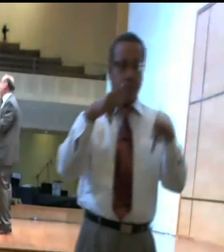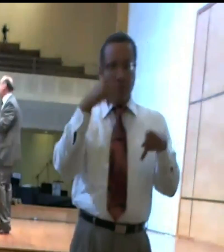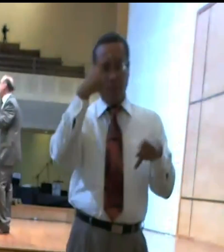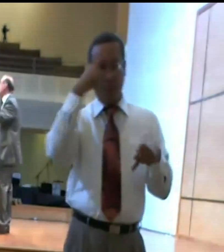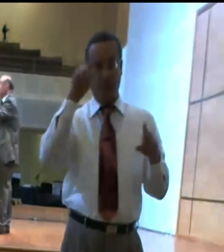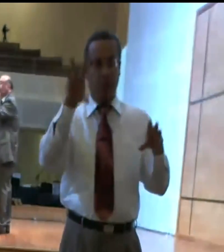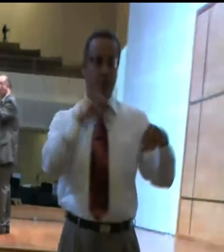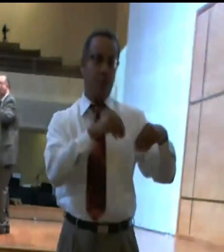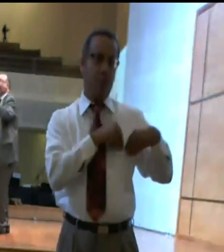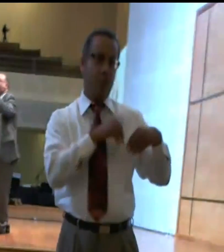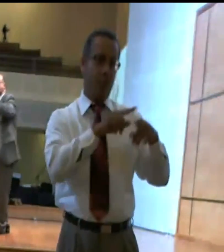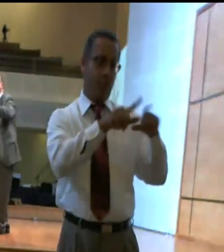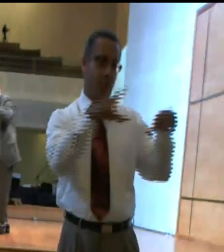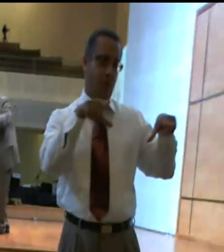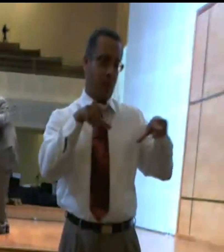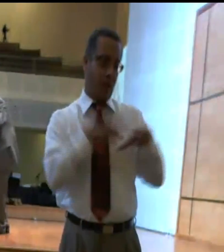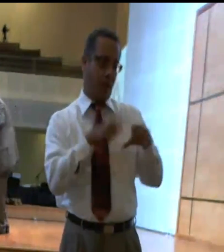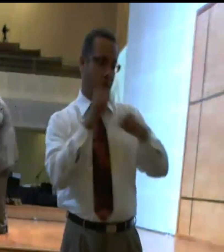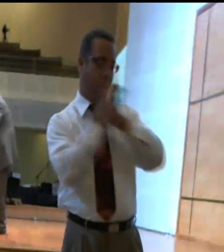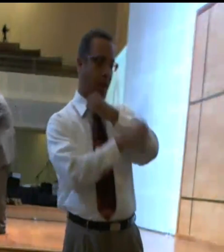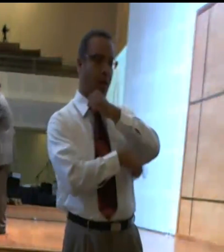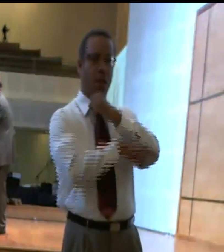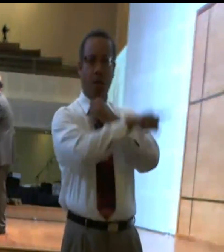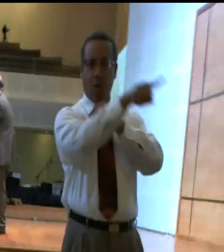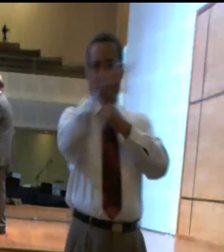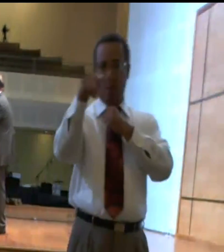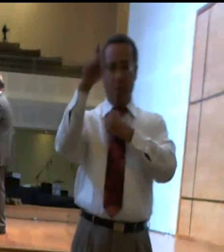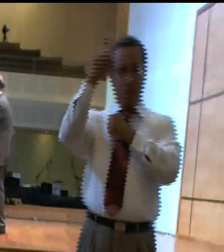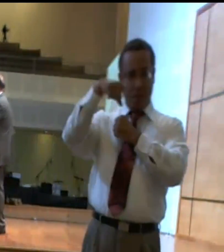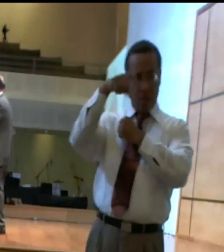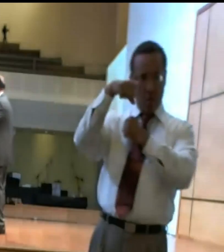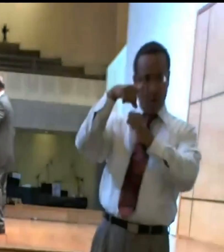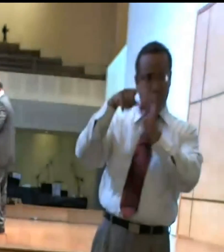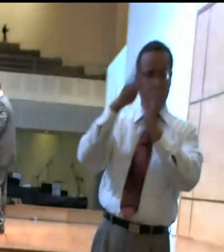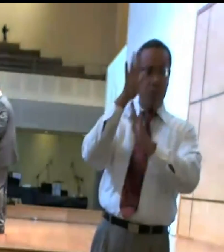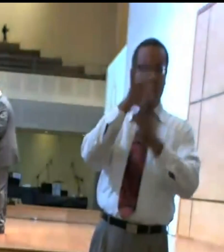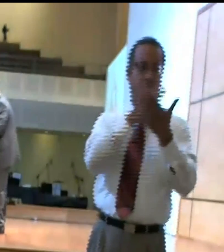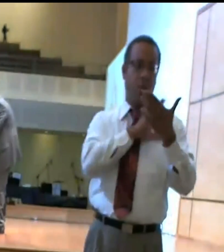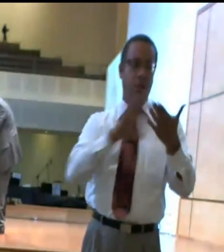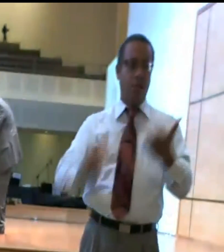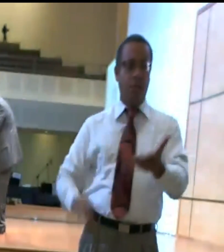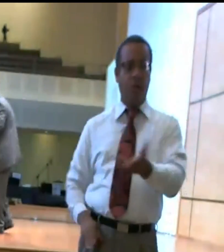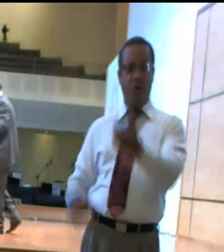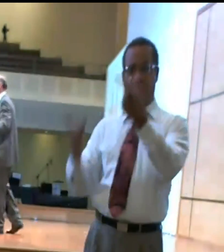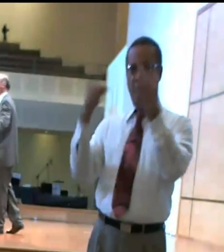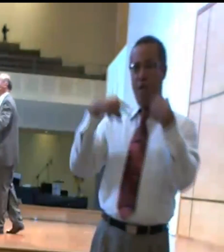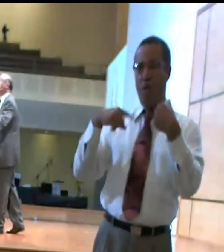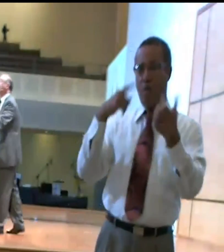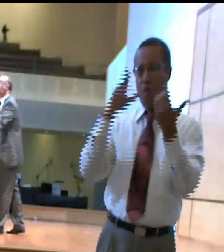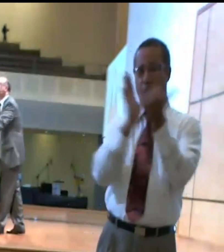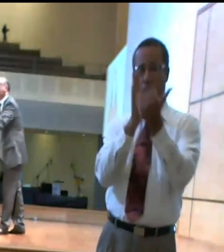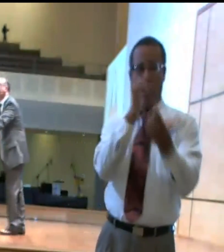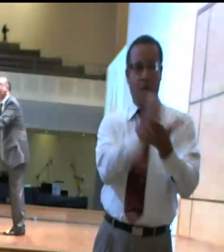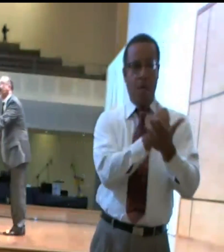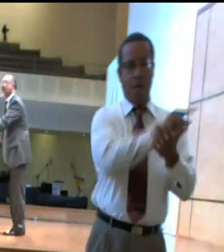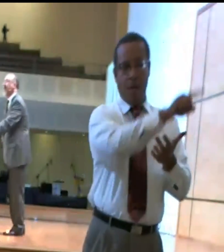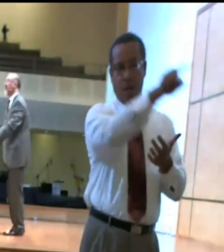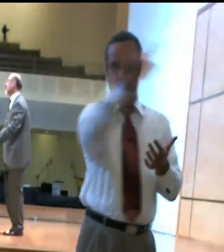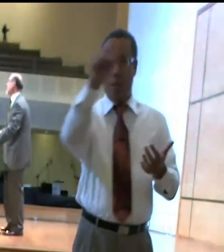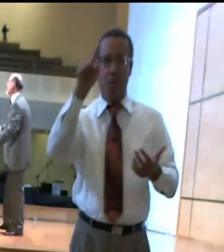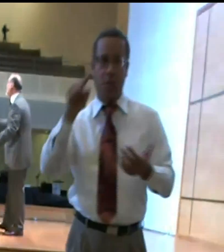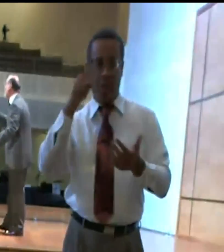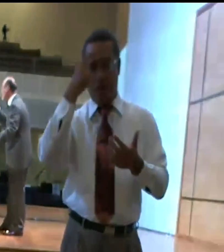para recibir en nuestro lugar el castigo que nosotros merecíamos. Pero la cruz es también la más